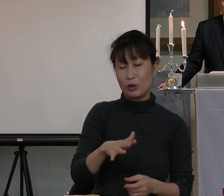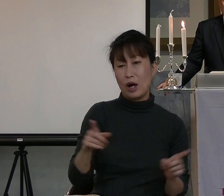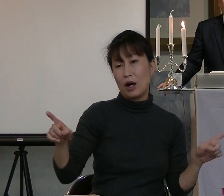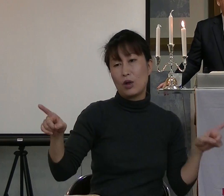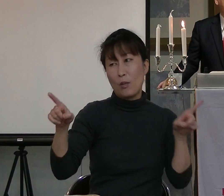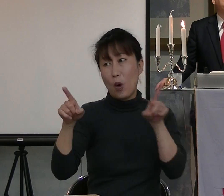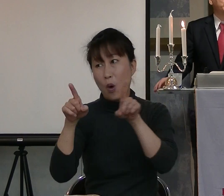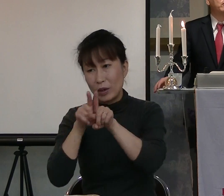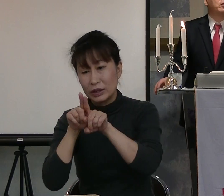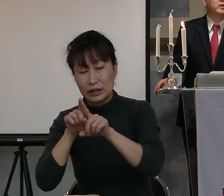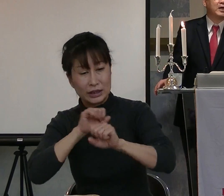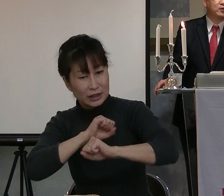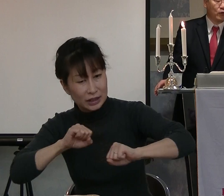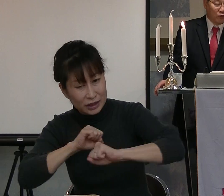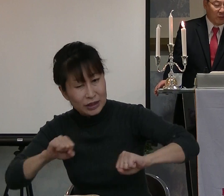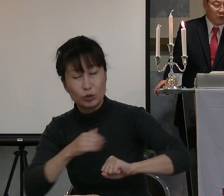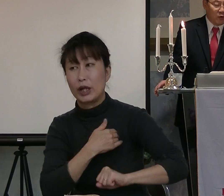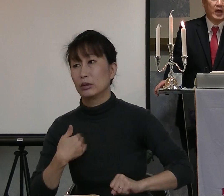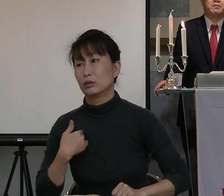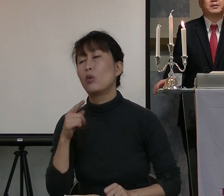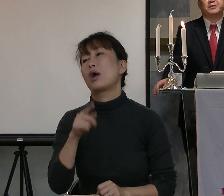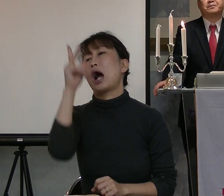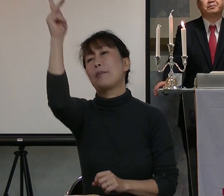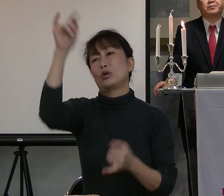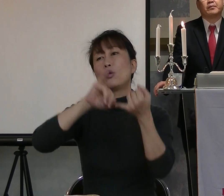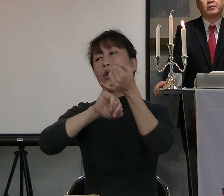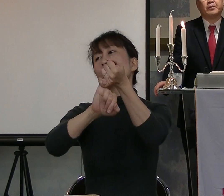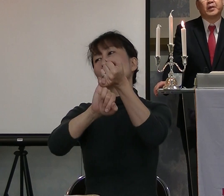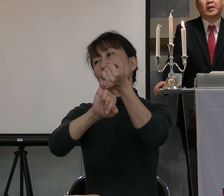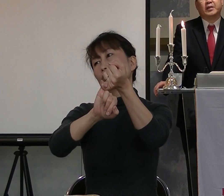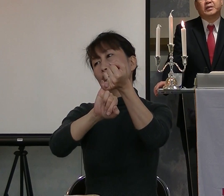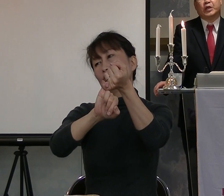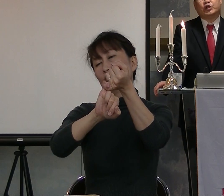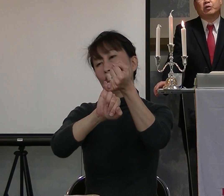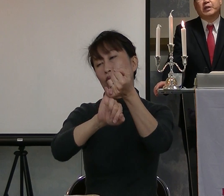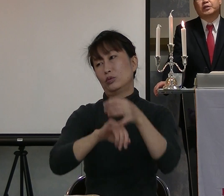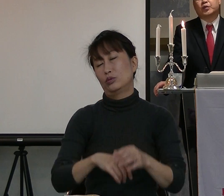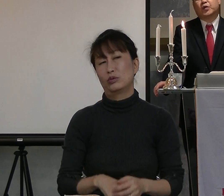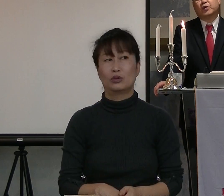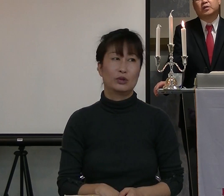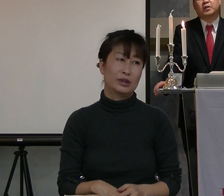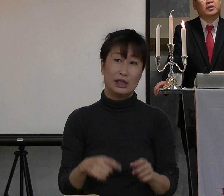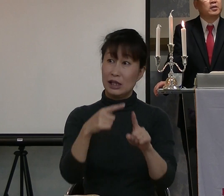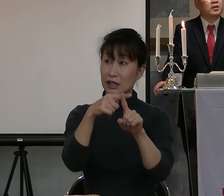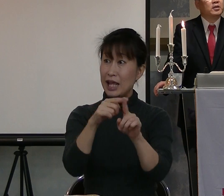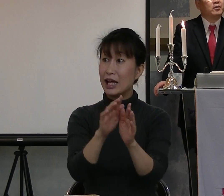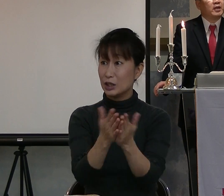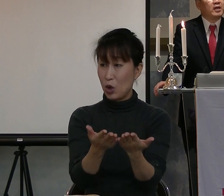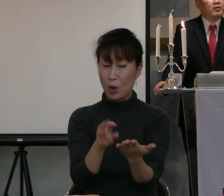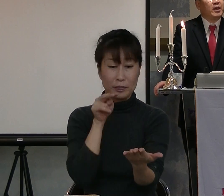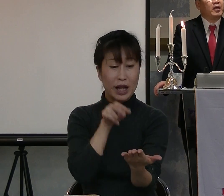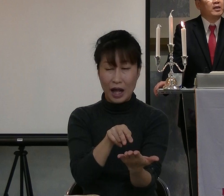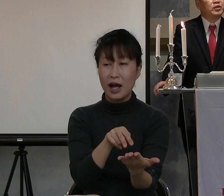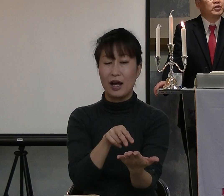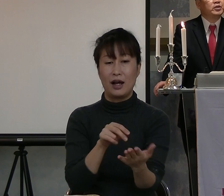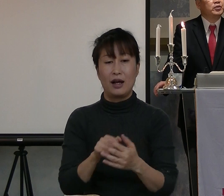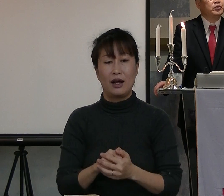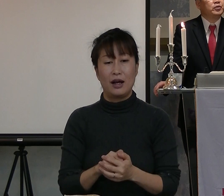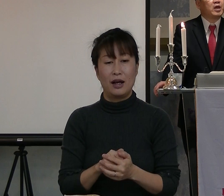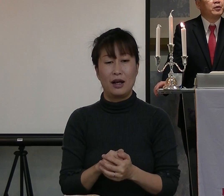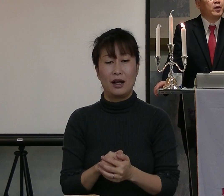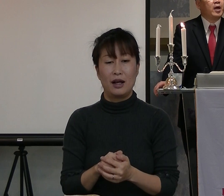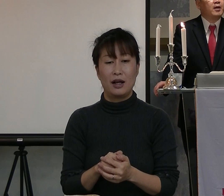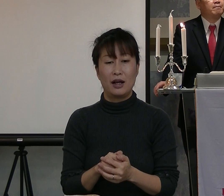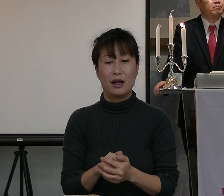が神の約束でもあります。聖書を見ますと、我々が信じ